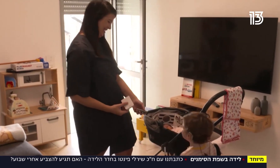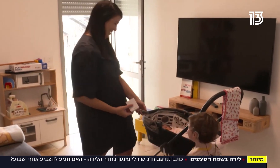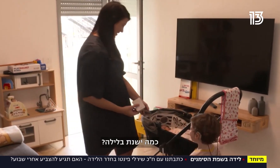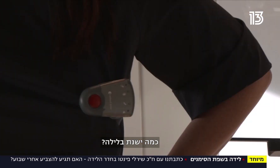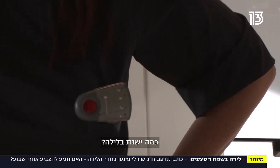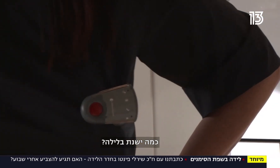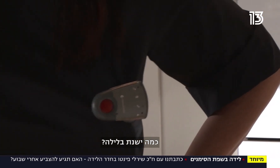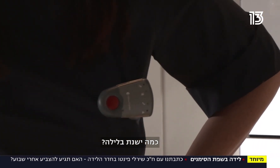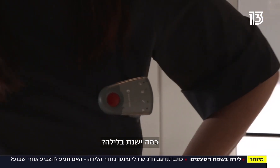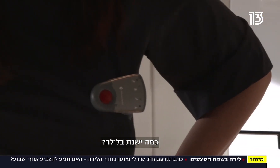כמה ישנת בלילה?